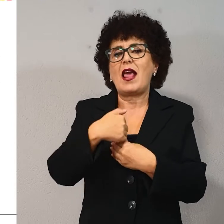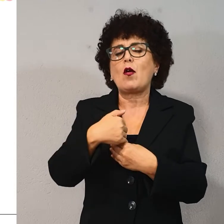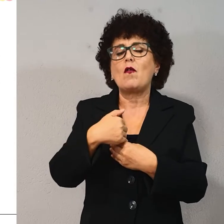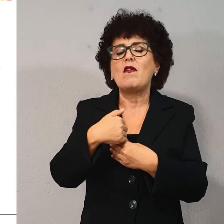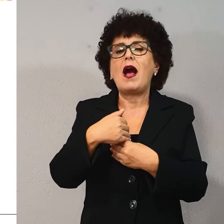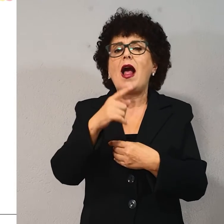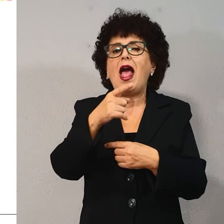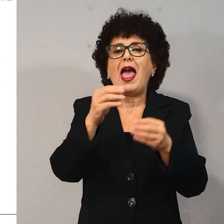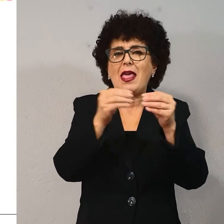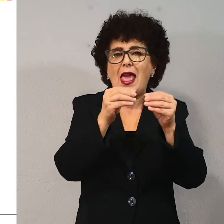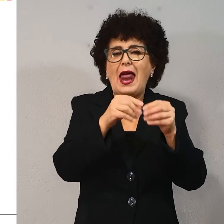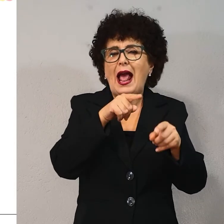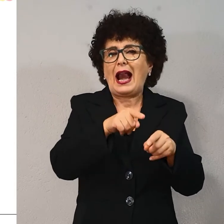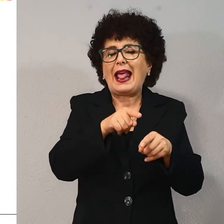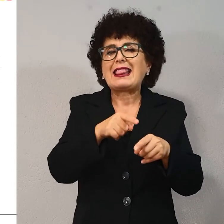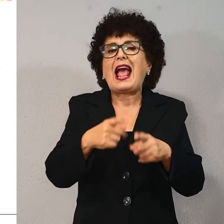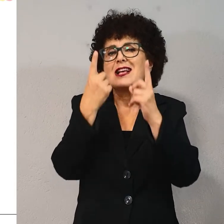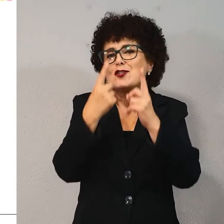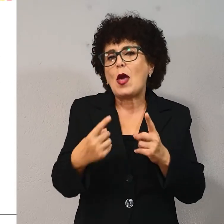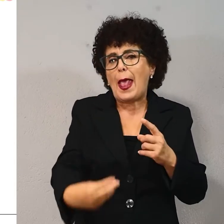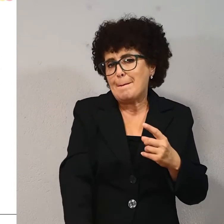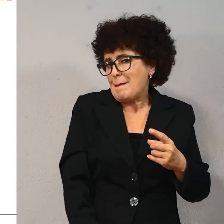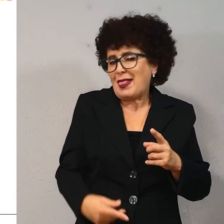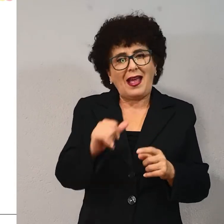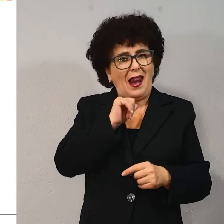на оплодената јајна клетка во матката.